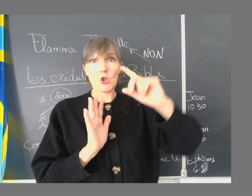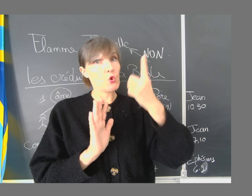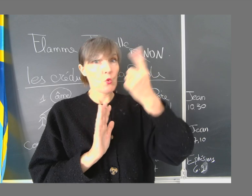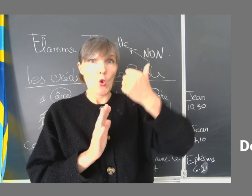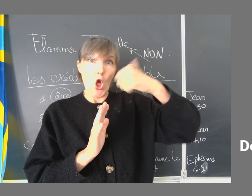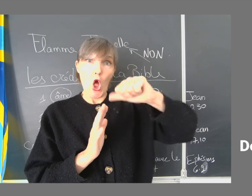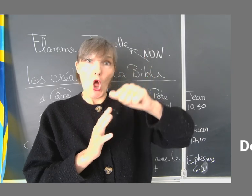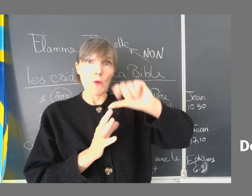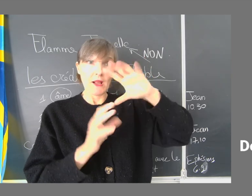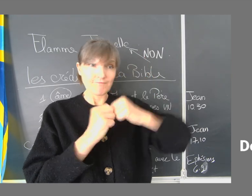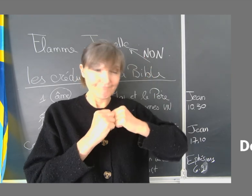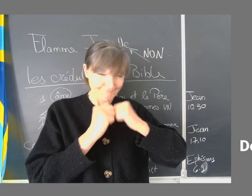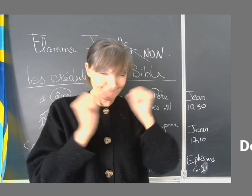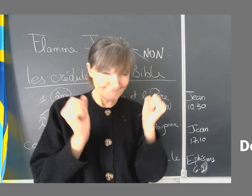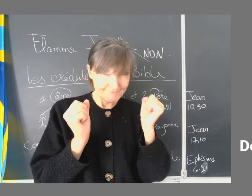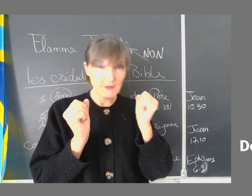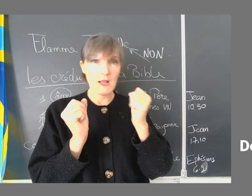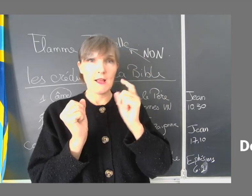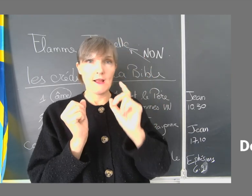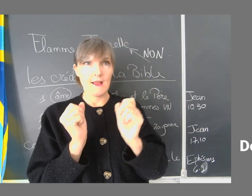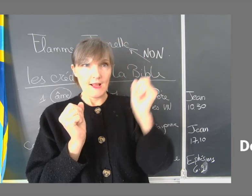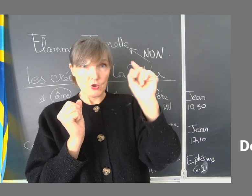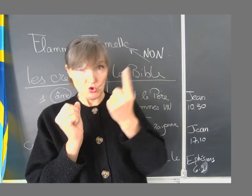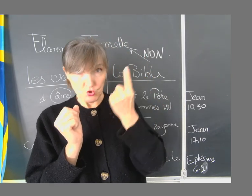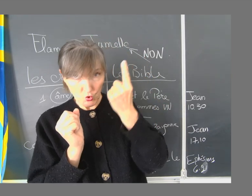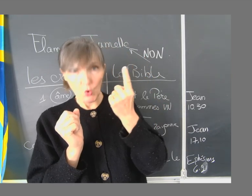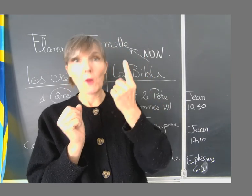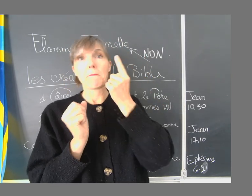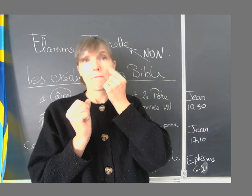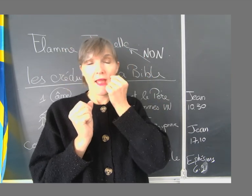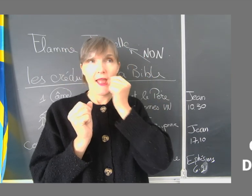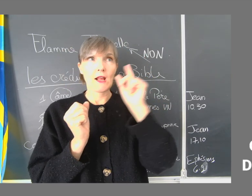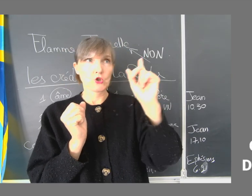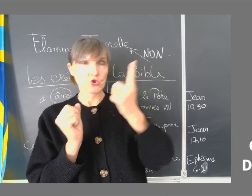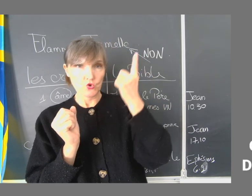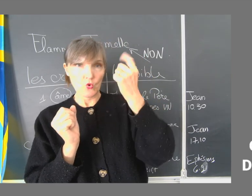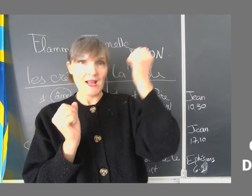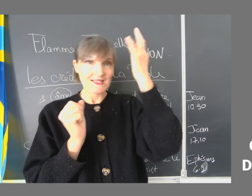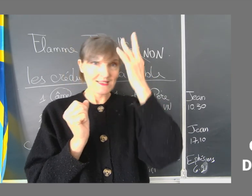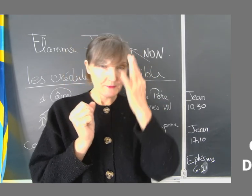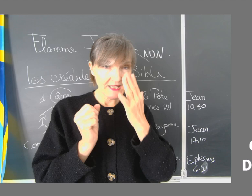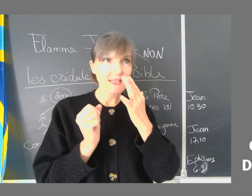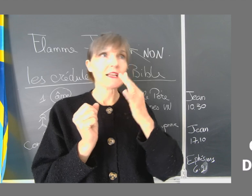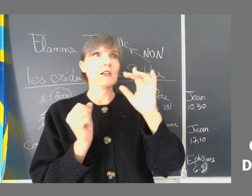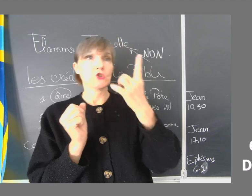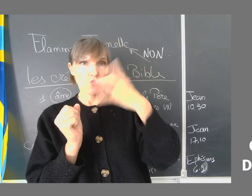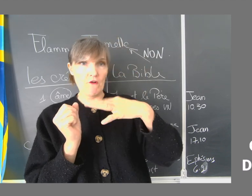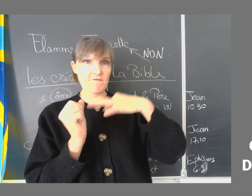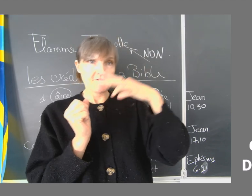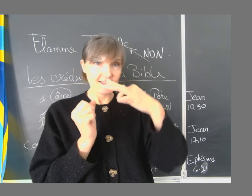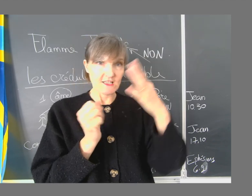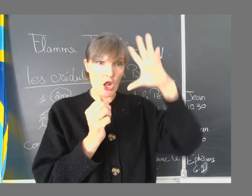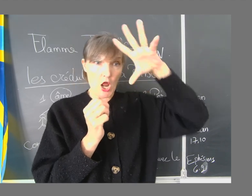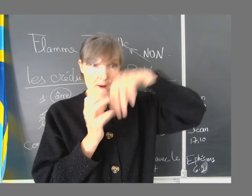donc il est il est unique et il est un aussi en adieu le père dieu l'esprit de dieu et dieu le fils